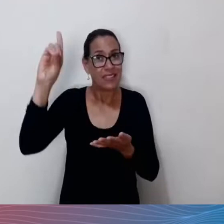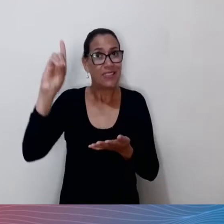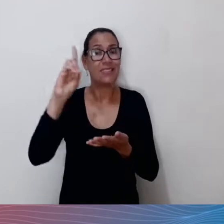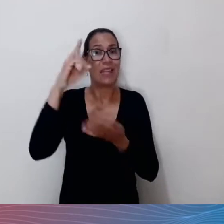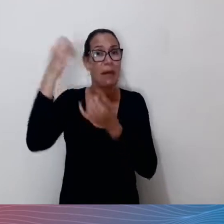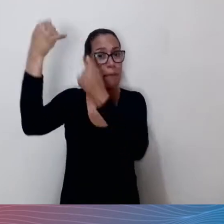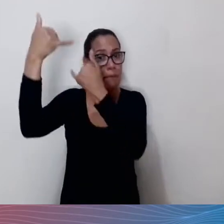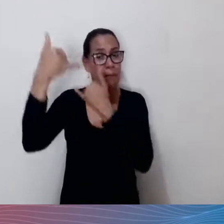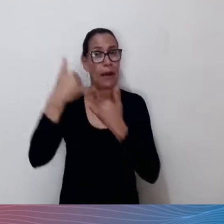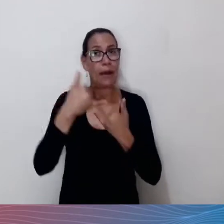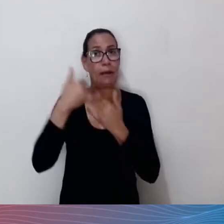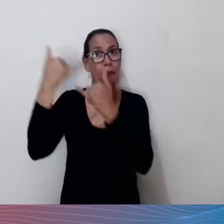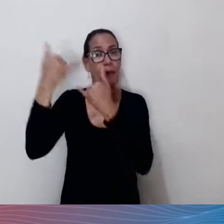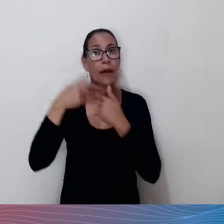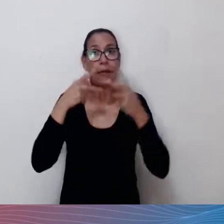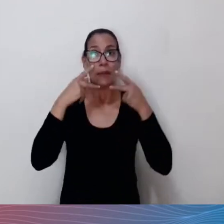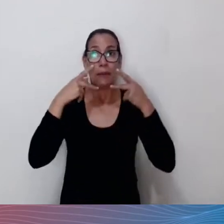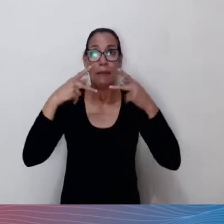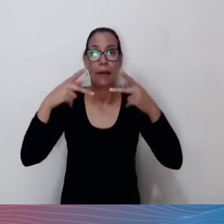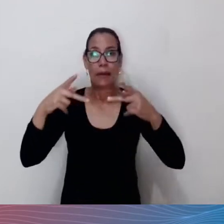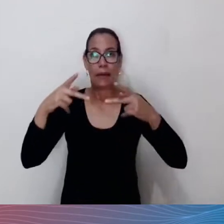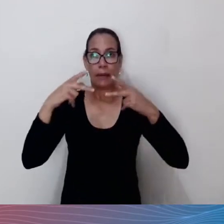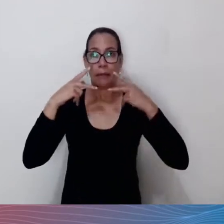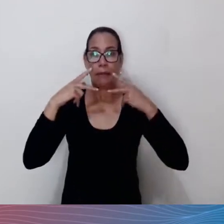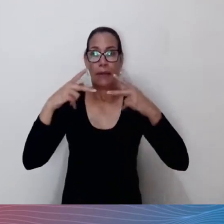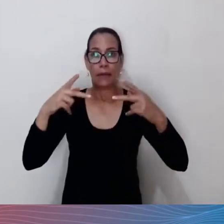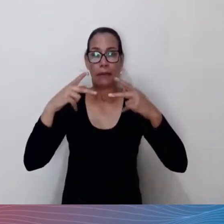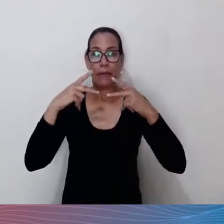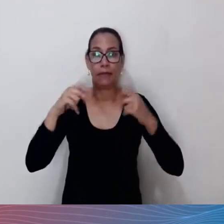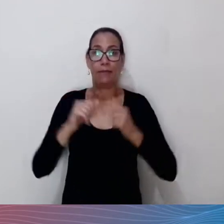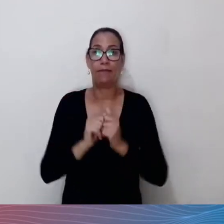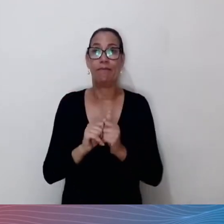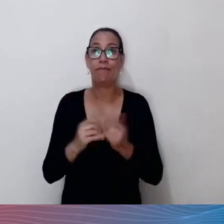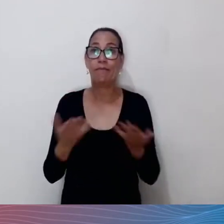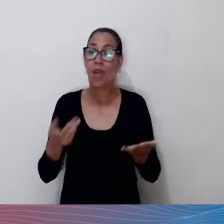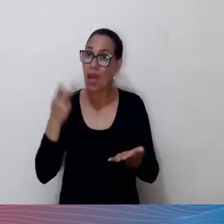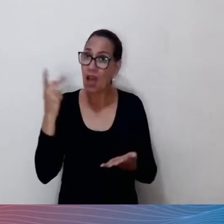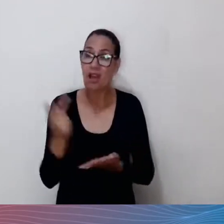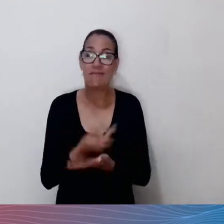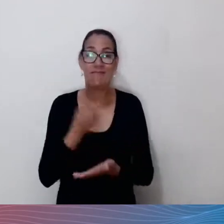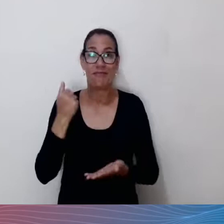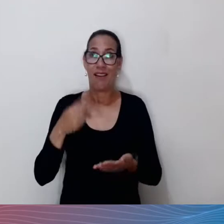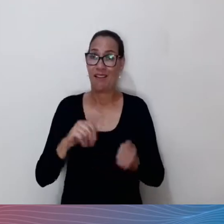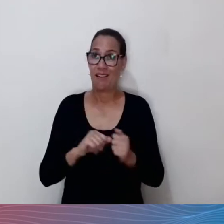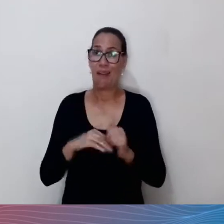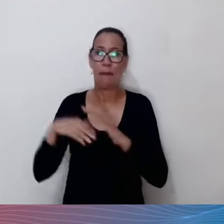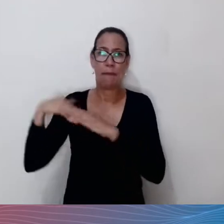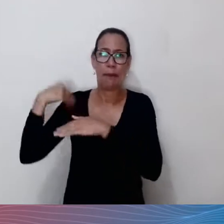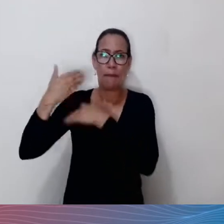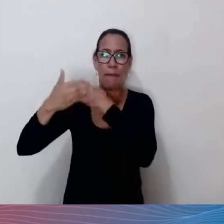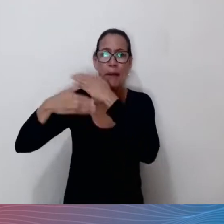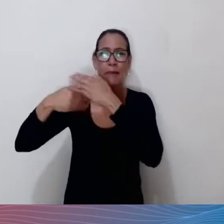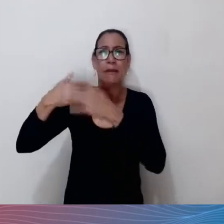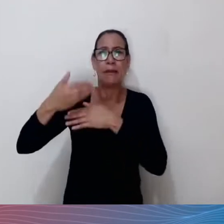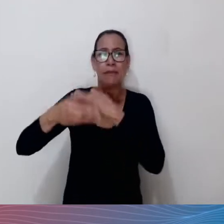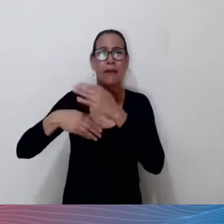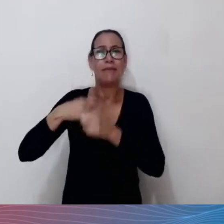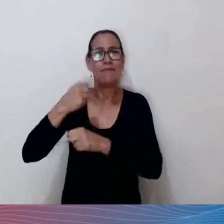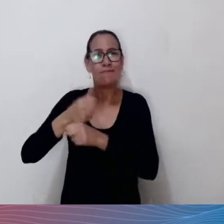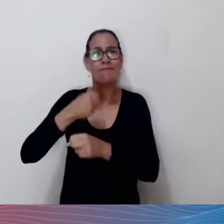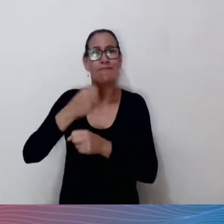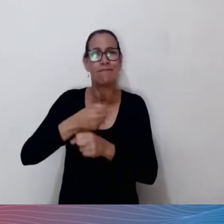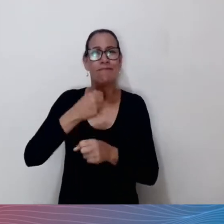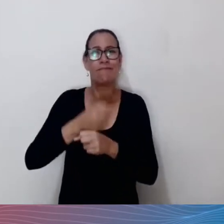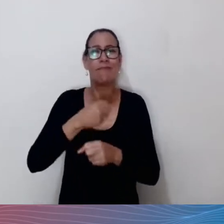em você. E tem acontecido nesses anos, irmãos. Mais do que prova, nós temos visto o Senhor